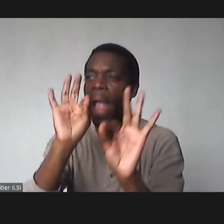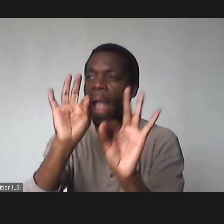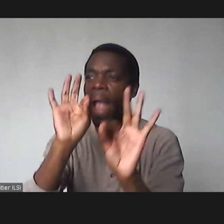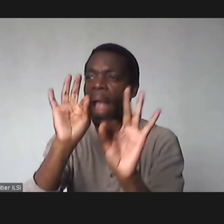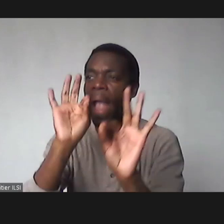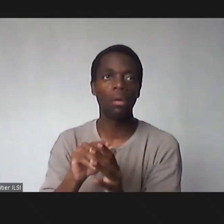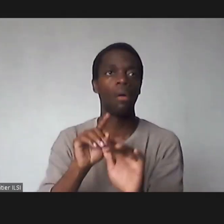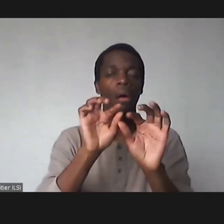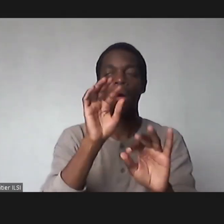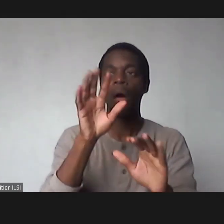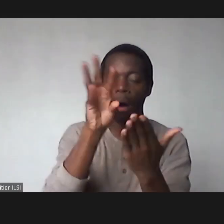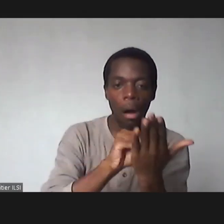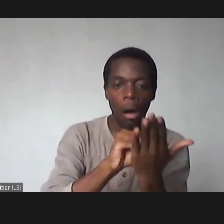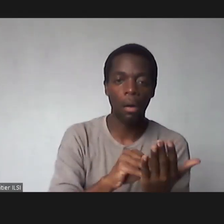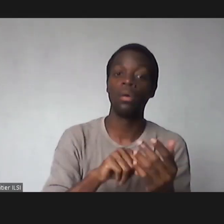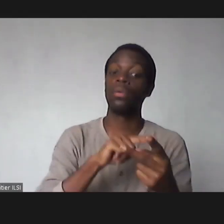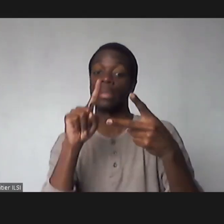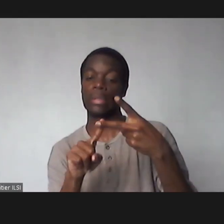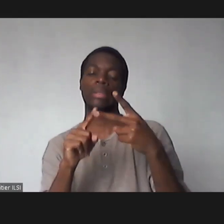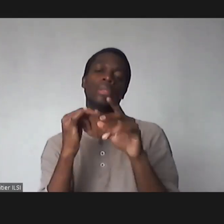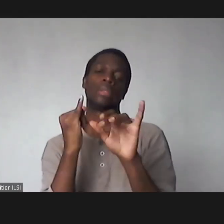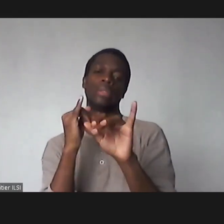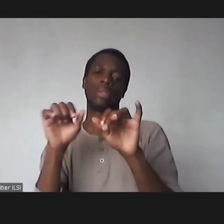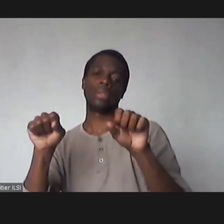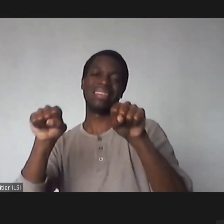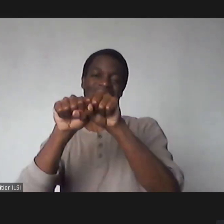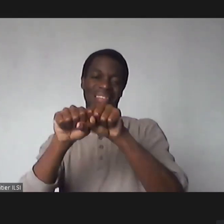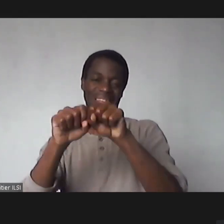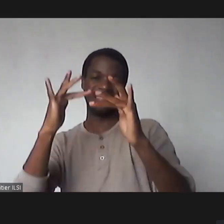internet. Bueno.